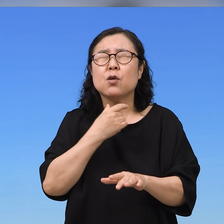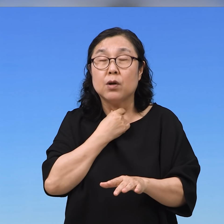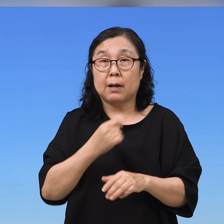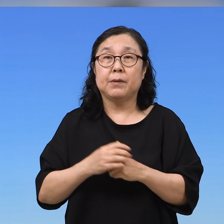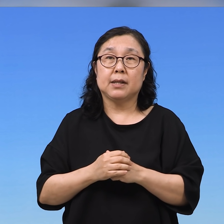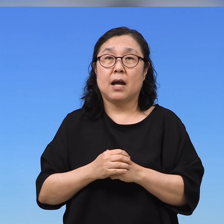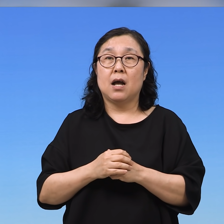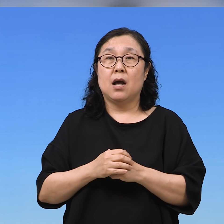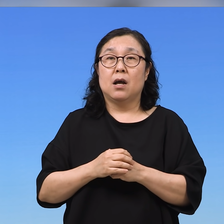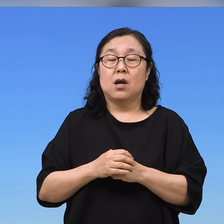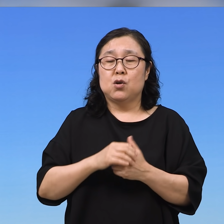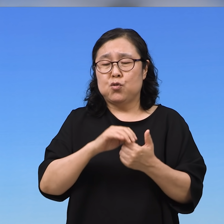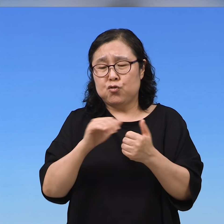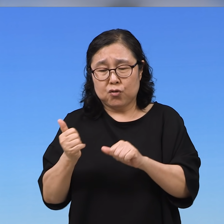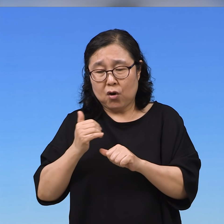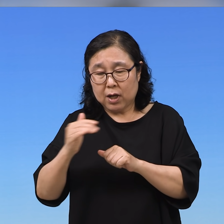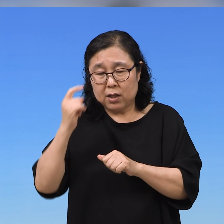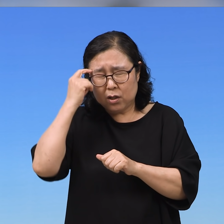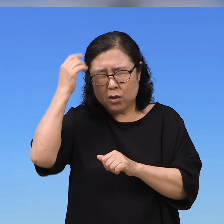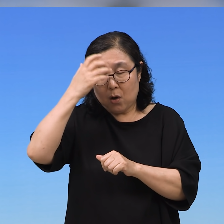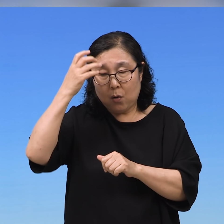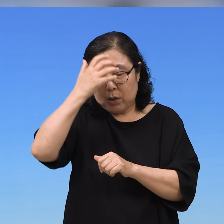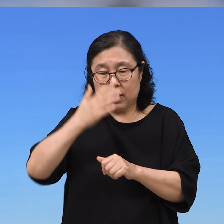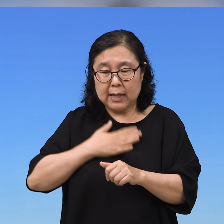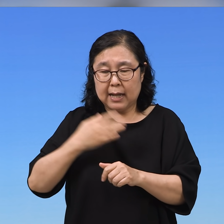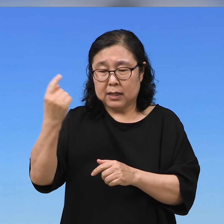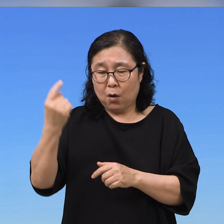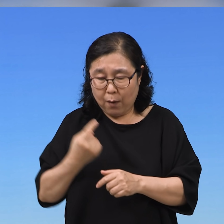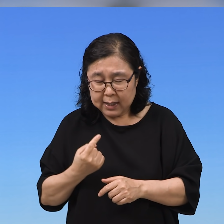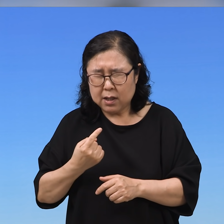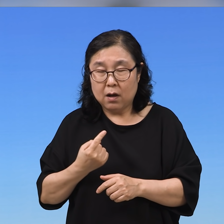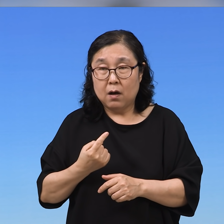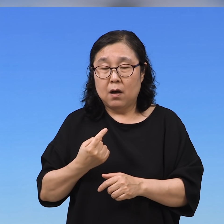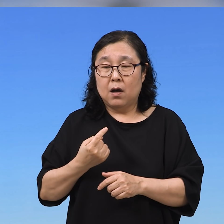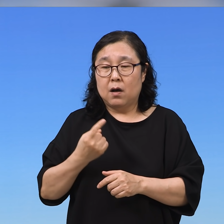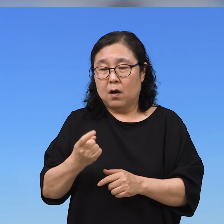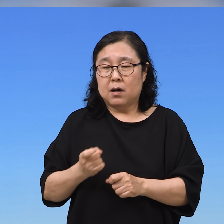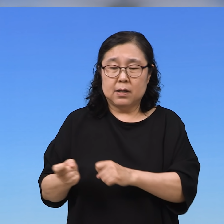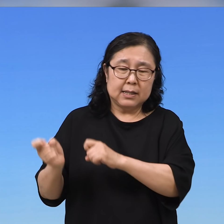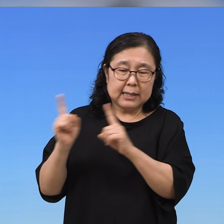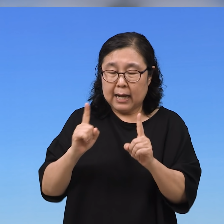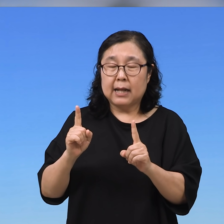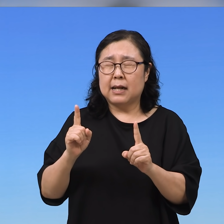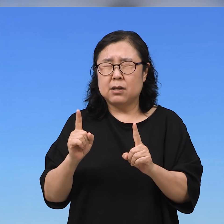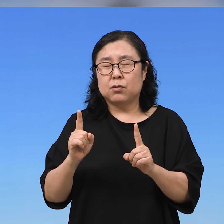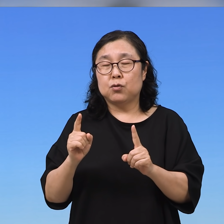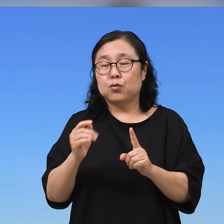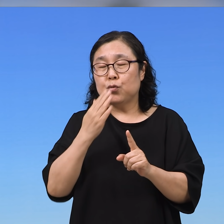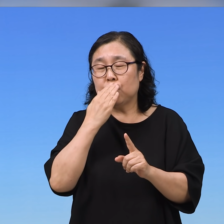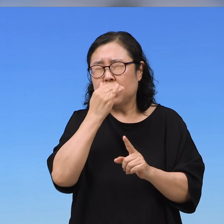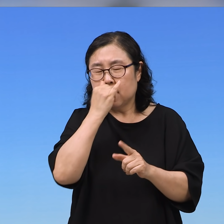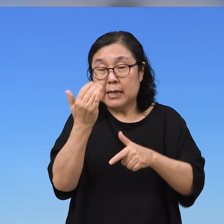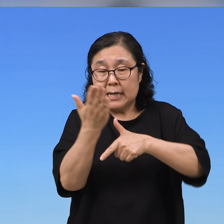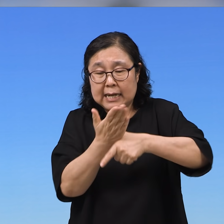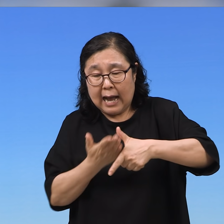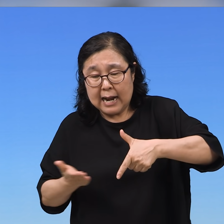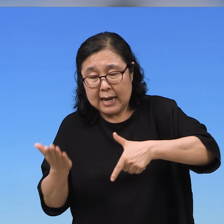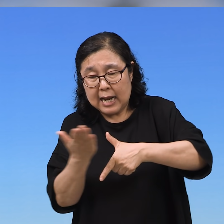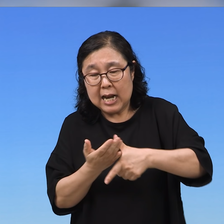영혼 나한테만 오면 그가 살아나는 갈릴리 바다 되기 원합니다. 헐몬산에서